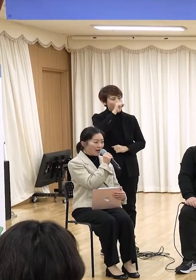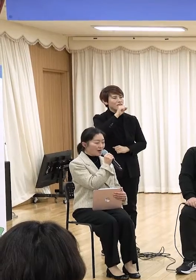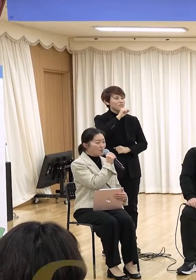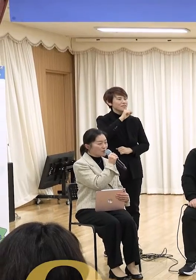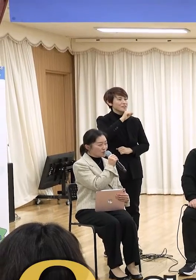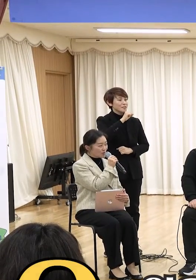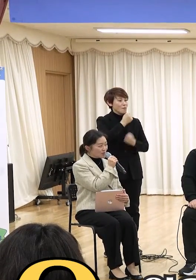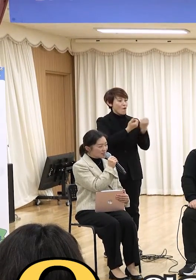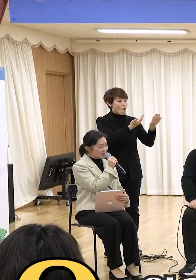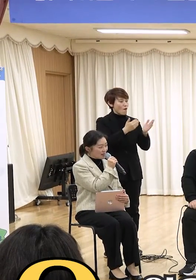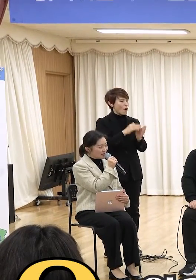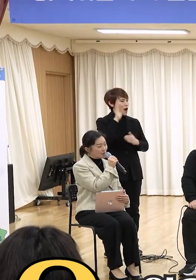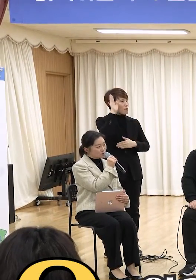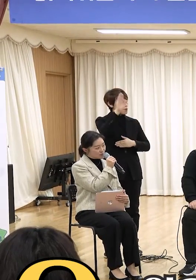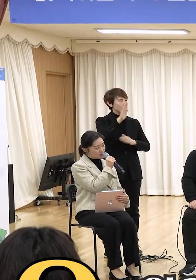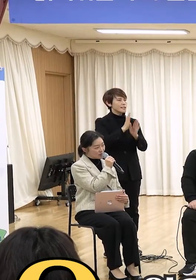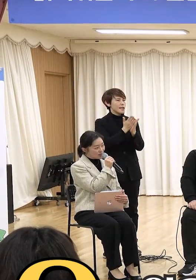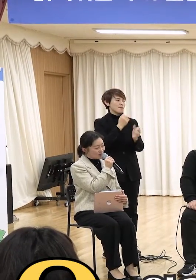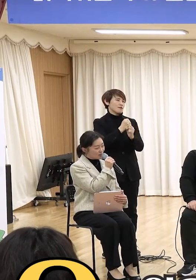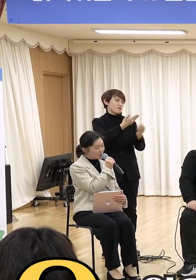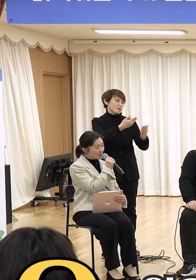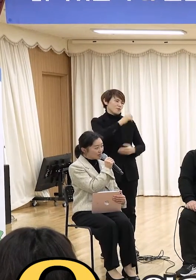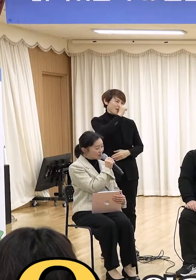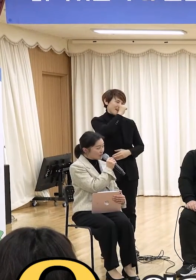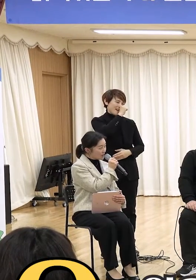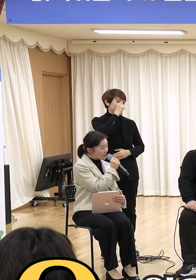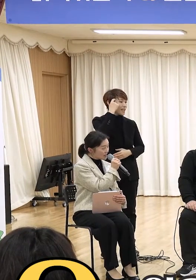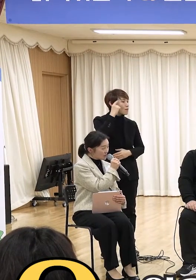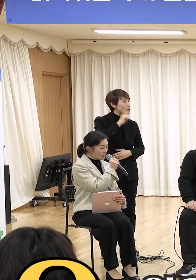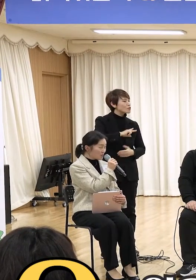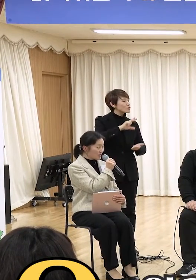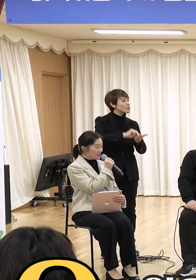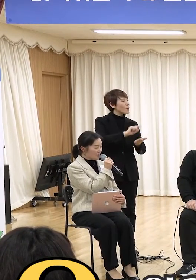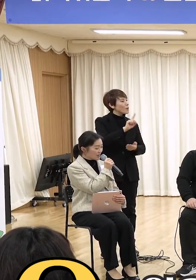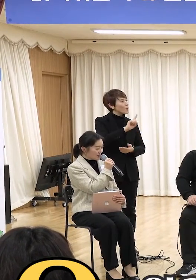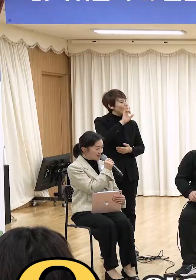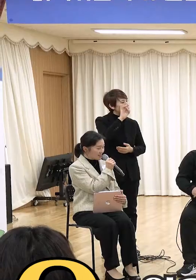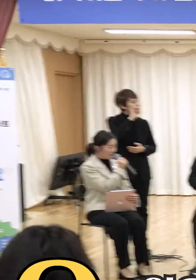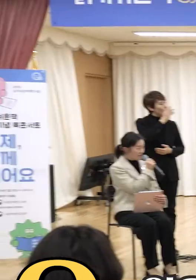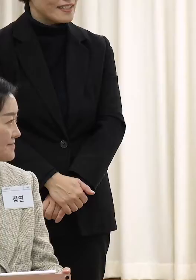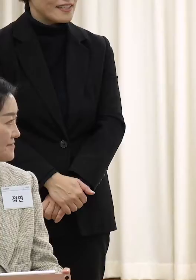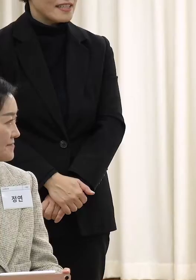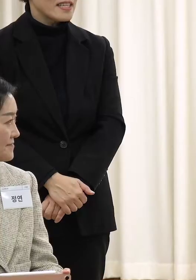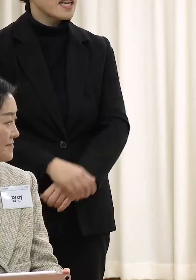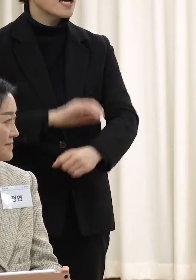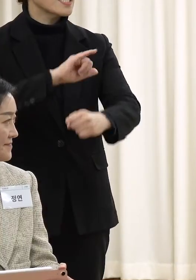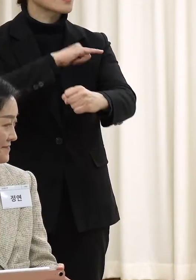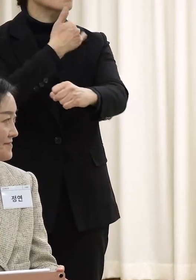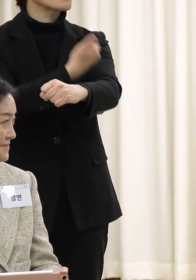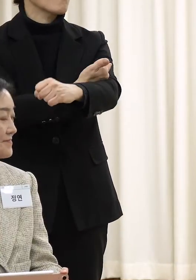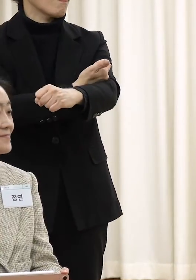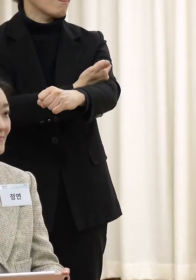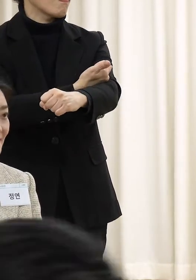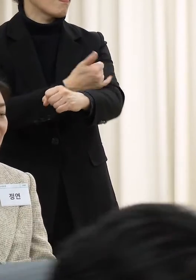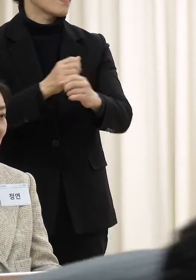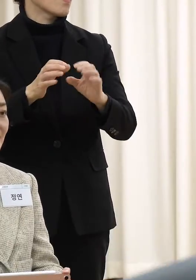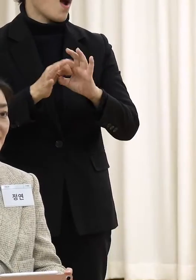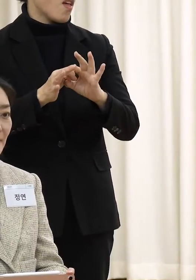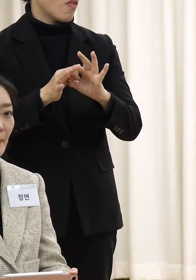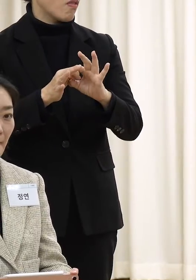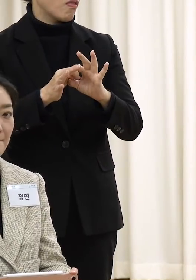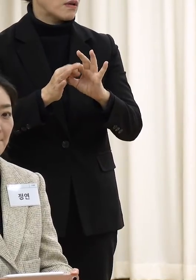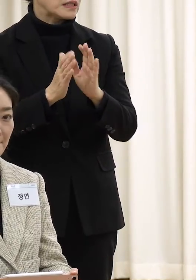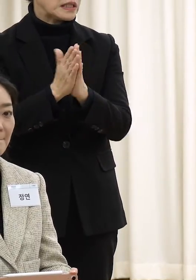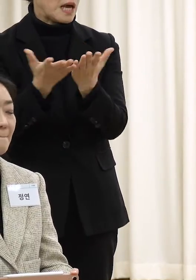주셨는데, 앞으로 또 이런 책을 만들어줬으면 좋겠다라는 주제가 있으면 명일님 어떤 주제가 필요하신지. 인권이라는 게 많이 아직 책이